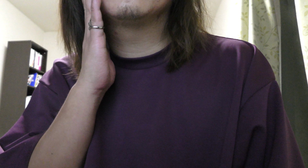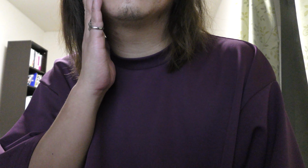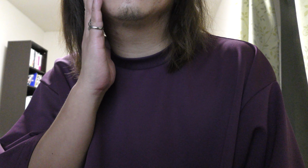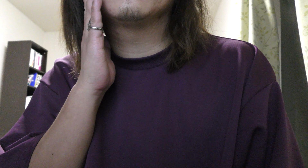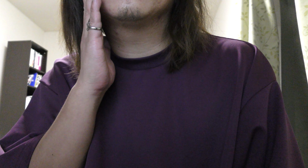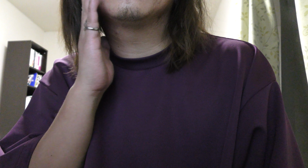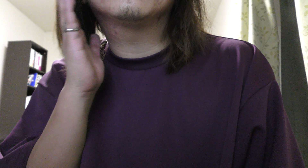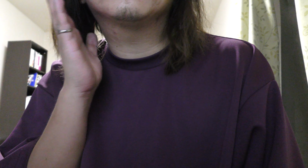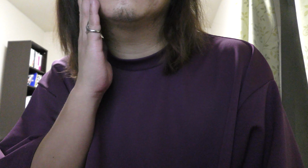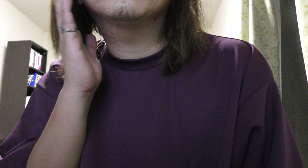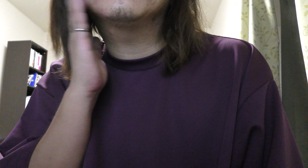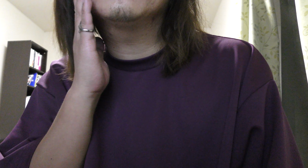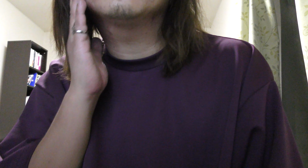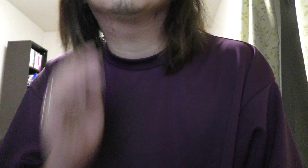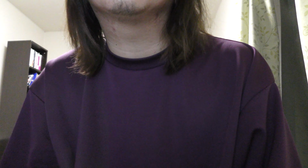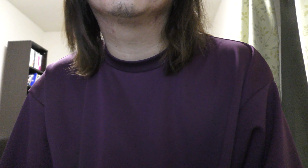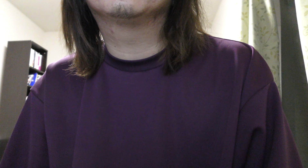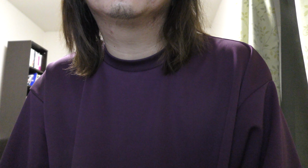て2回くらい軽く叩きます。